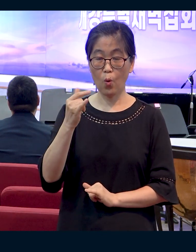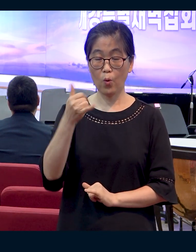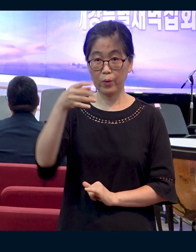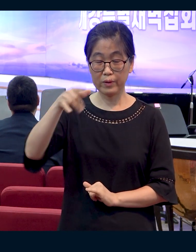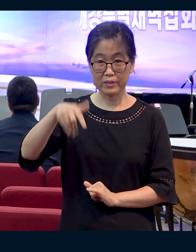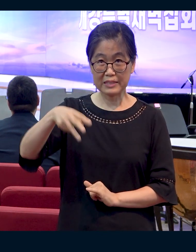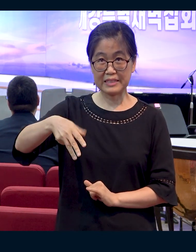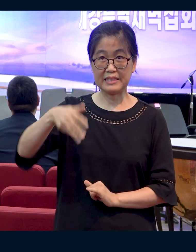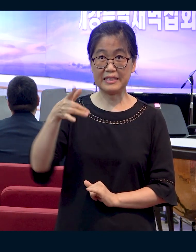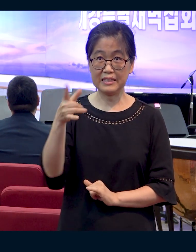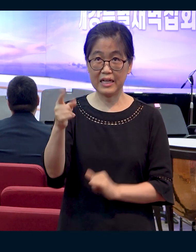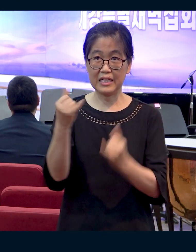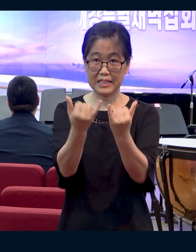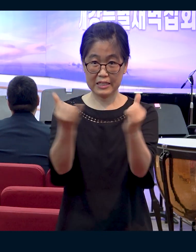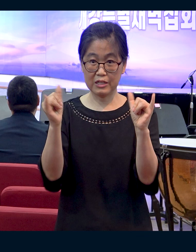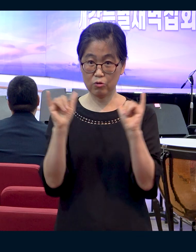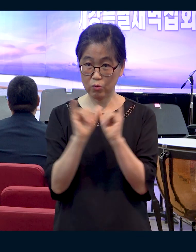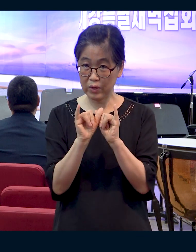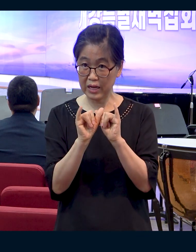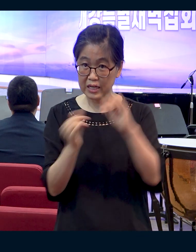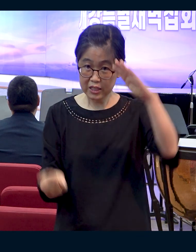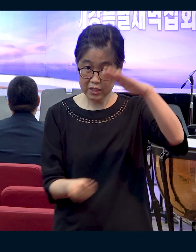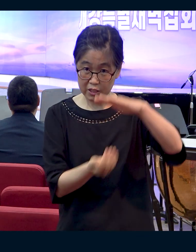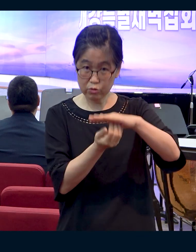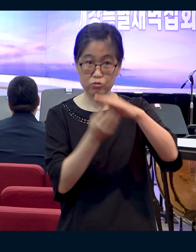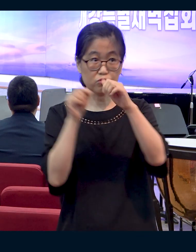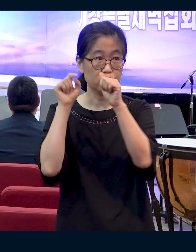공동체를 이루라.